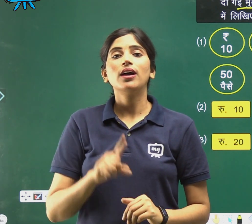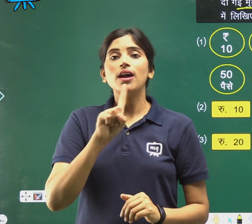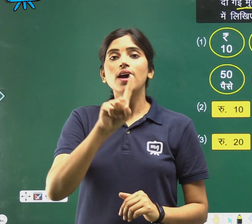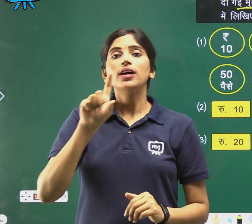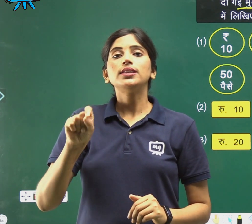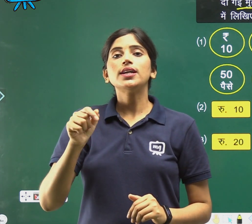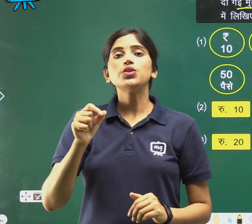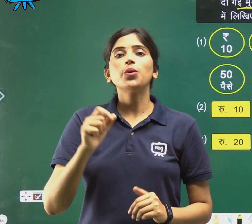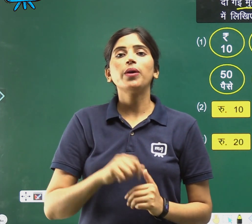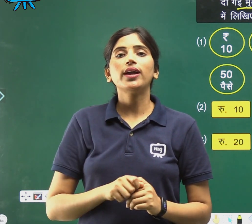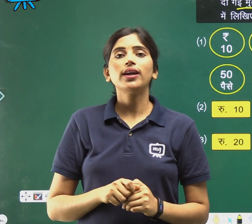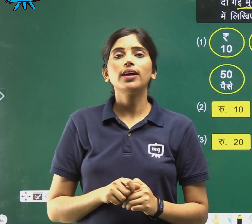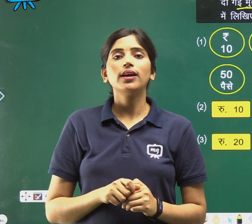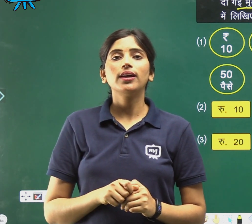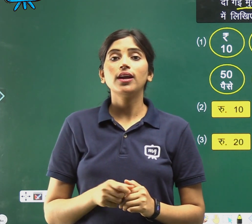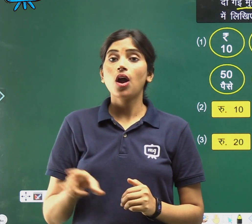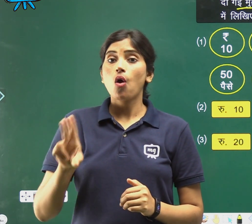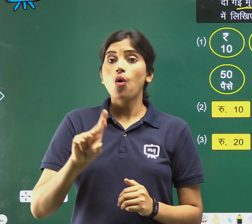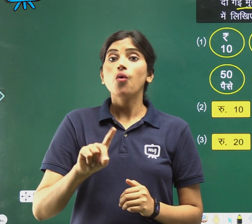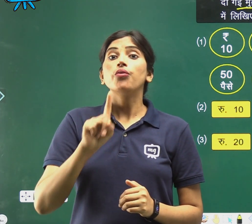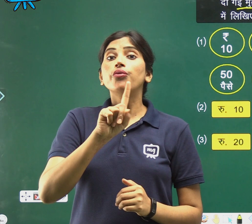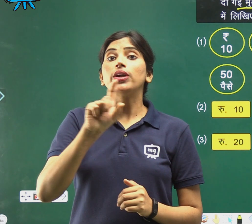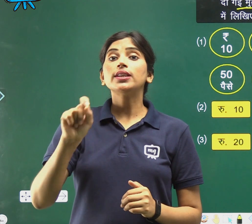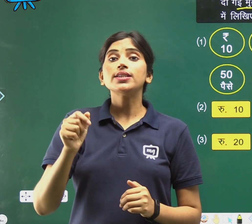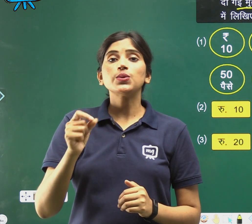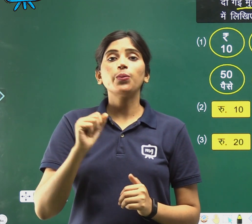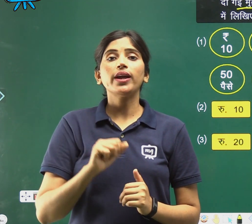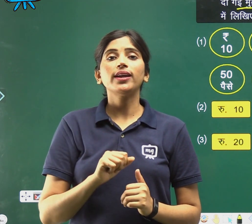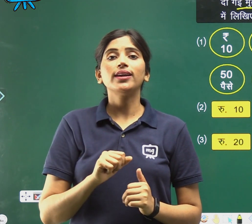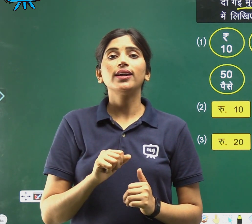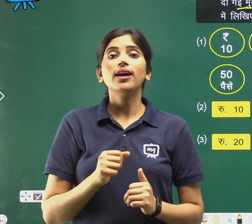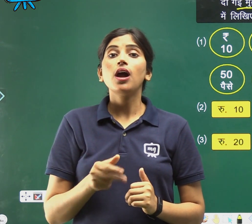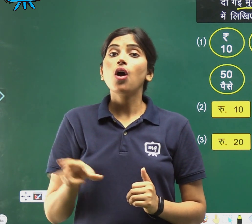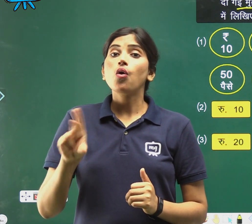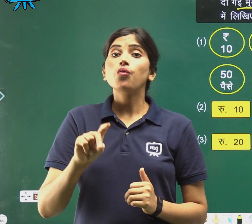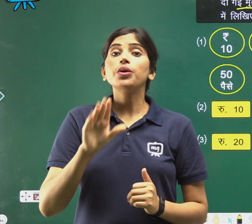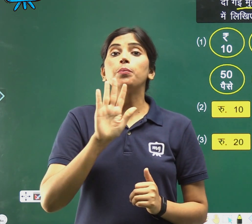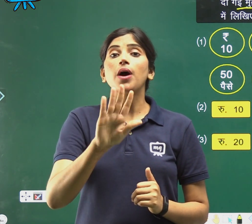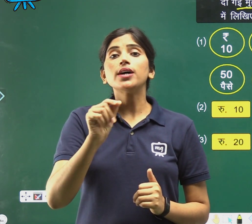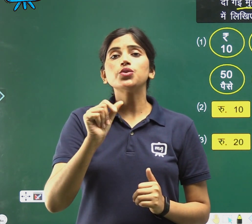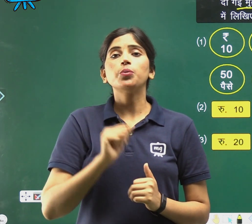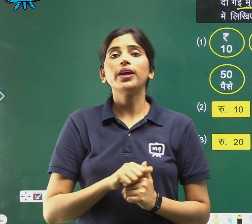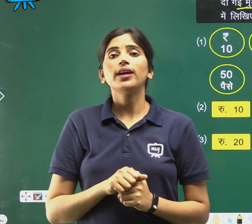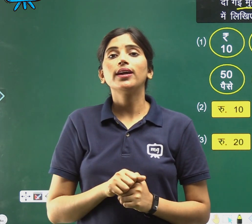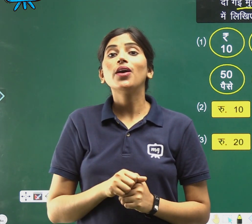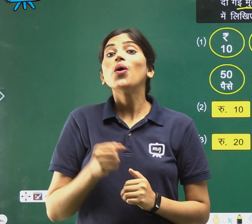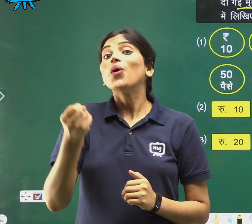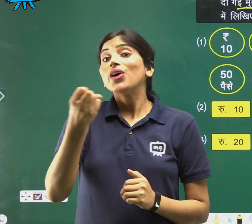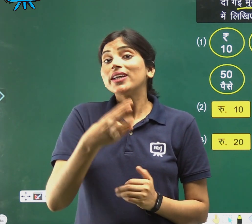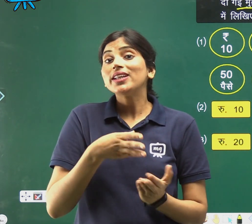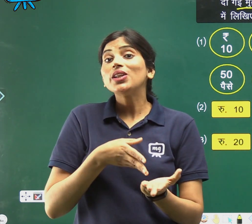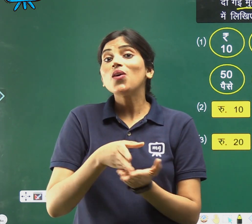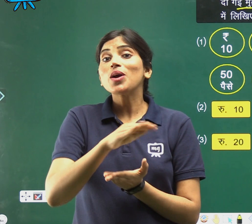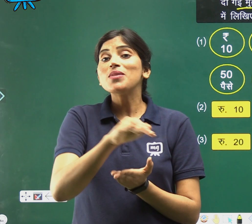10 रुपए, फिर 10 रुपए, फिर 5 रुपए, कितने हो